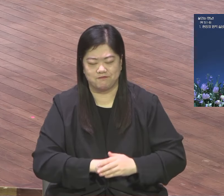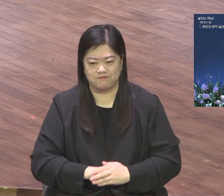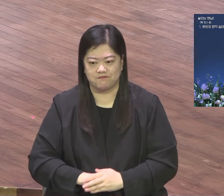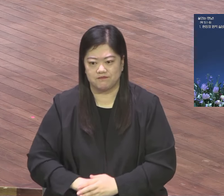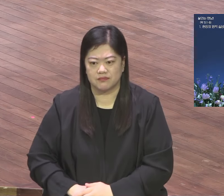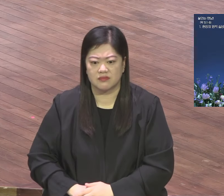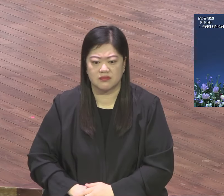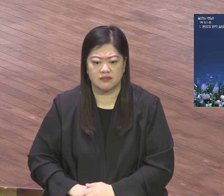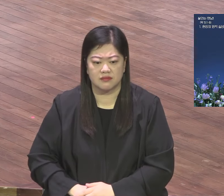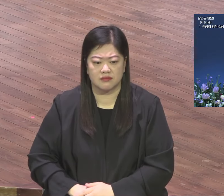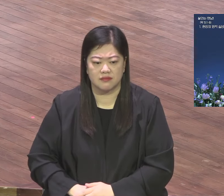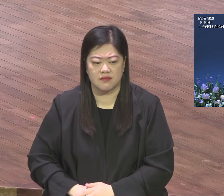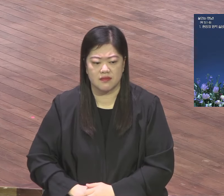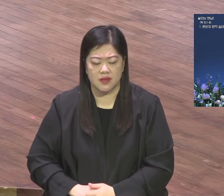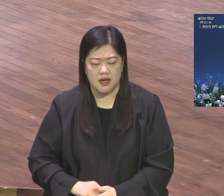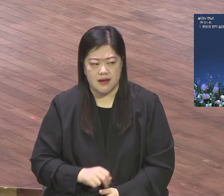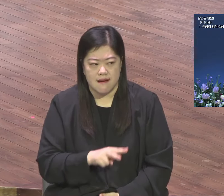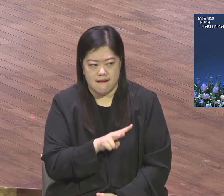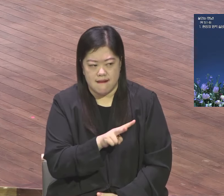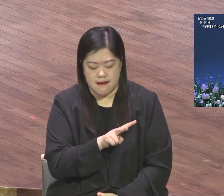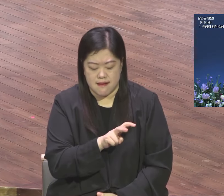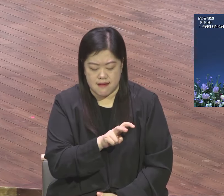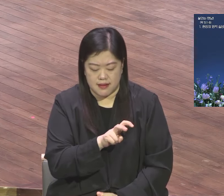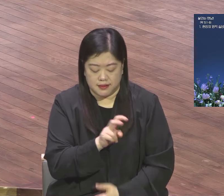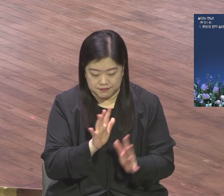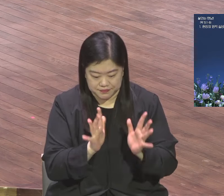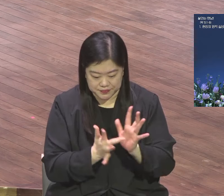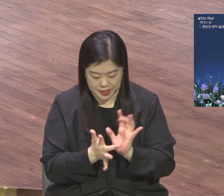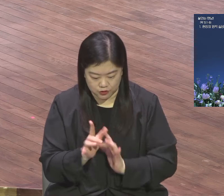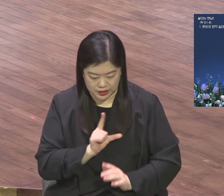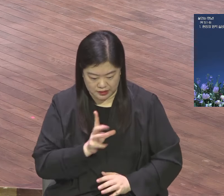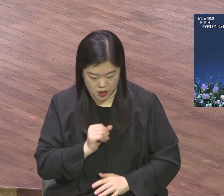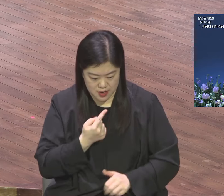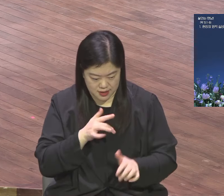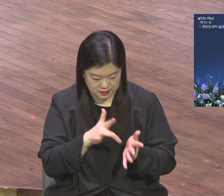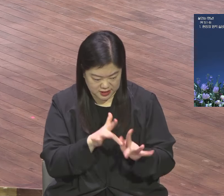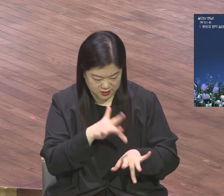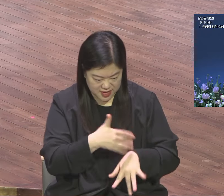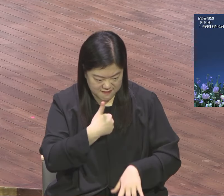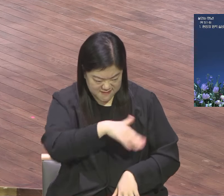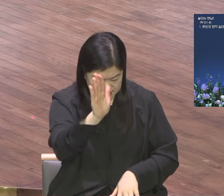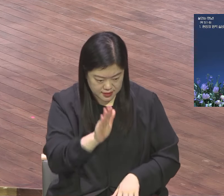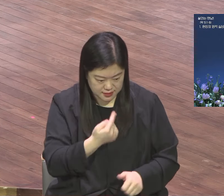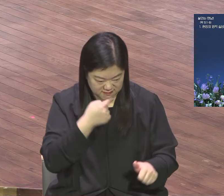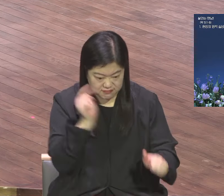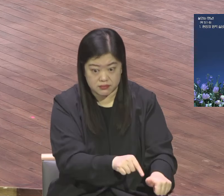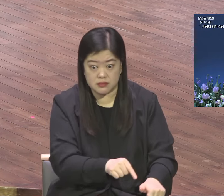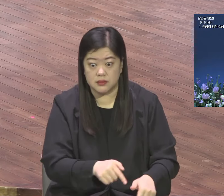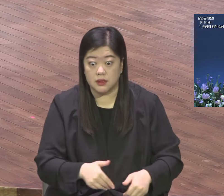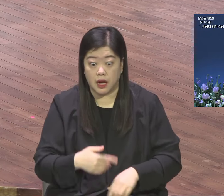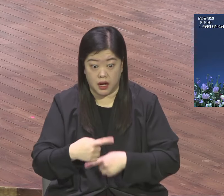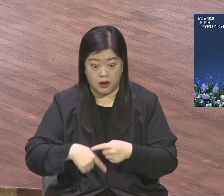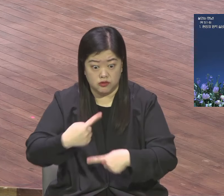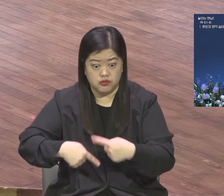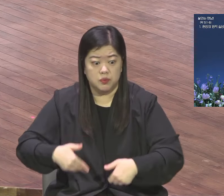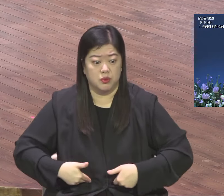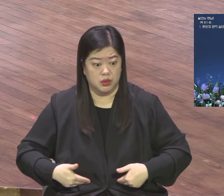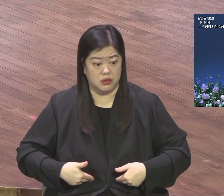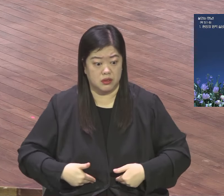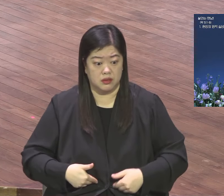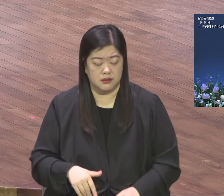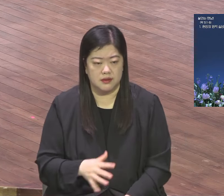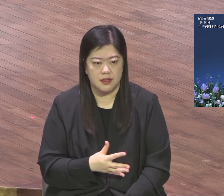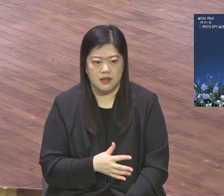예수 그리스도를 명하노니 내 속에 있는 더러운 귀신아 예수님을 명하노니 나가라. 그걸 외치라는 얘기예요 지금.